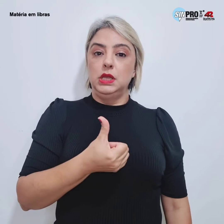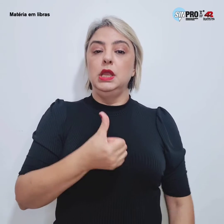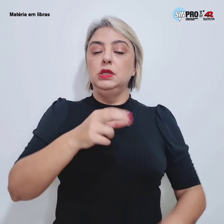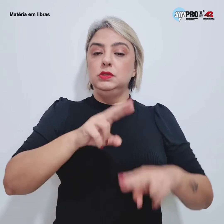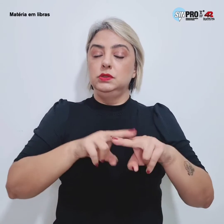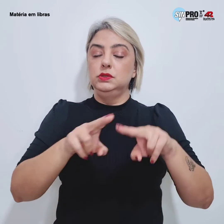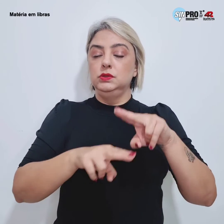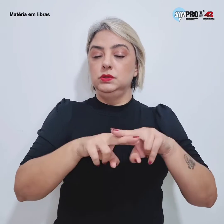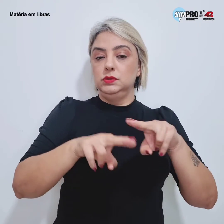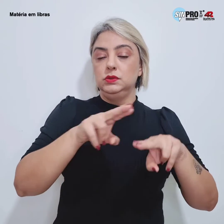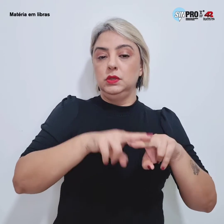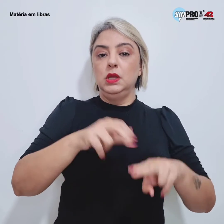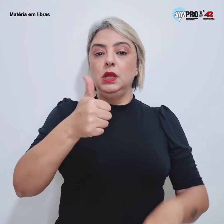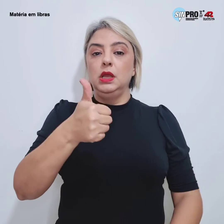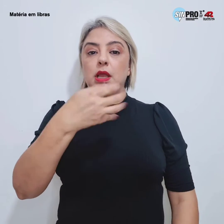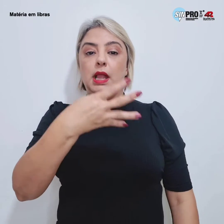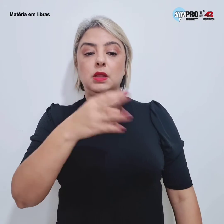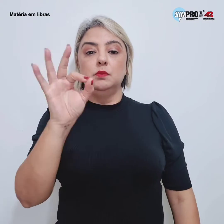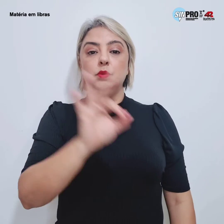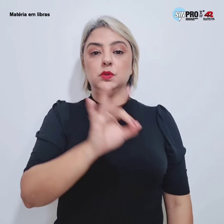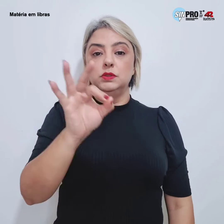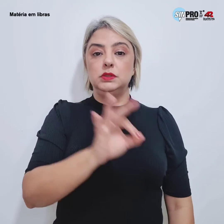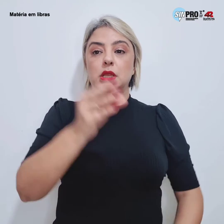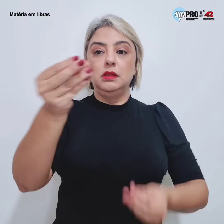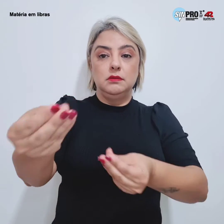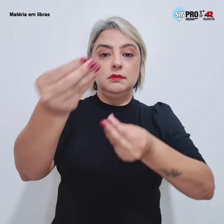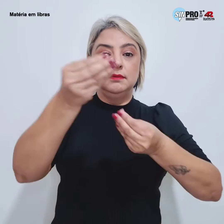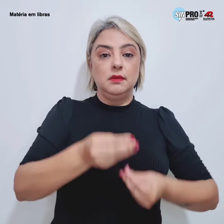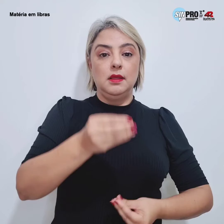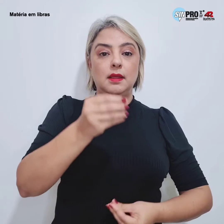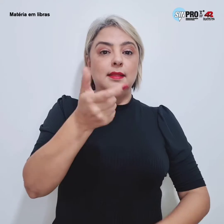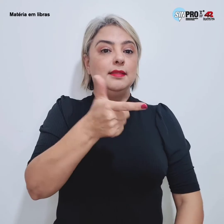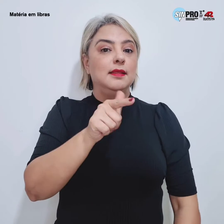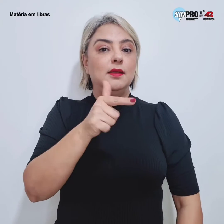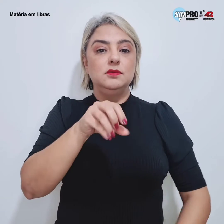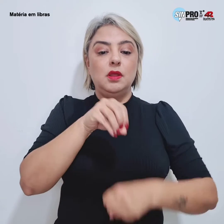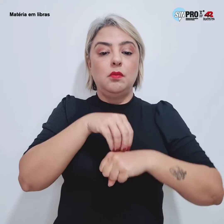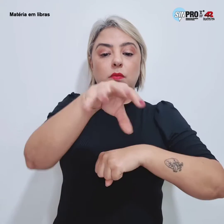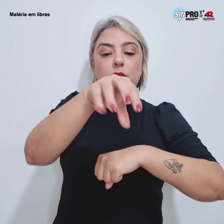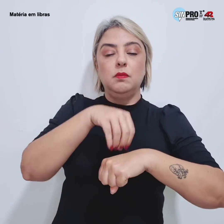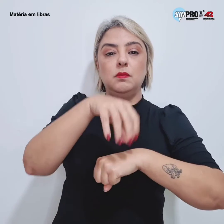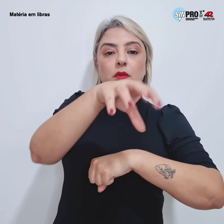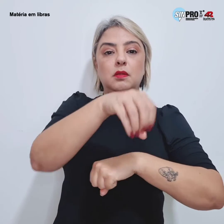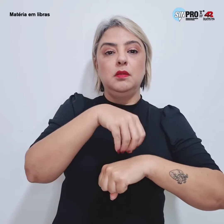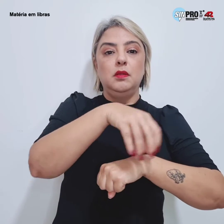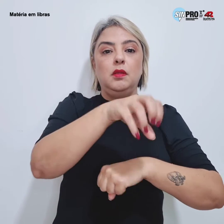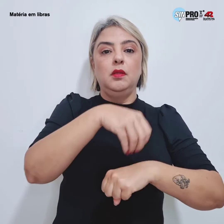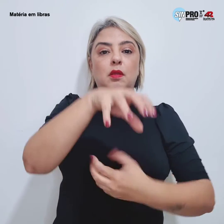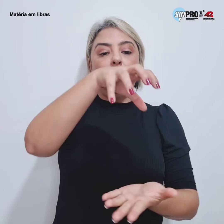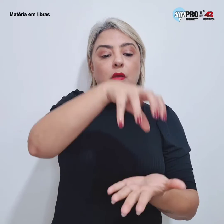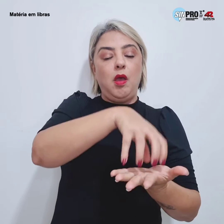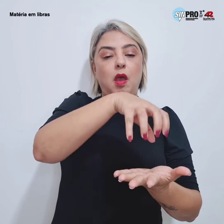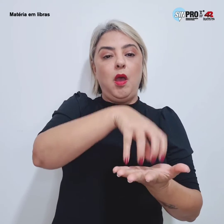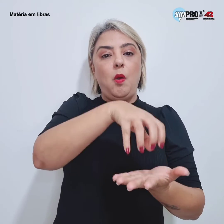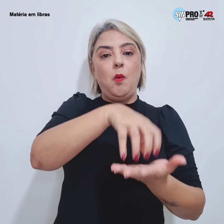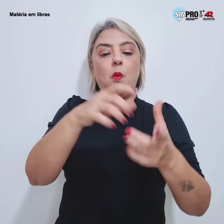domingo 6/6, 14% das doses recebidas não tinham sido distribuídas aos postos